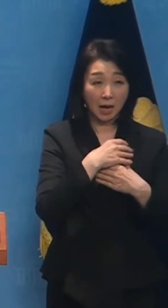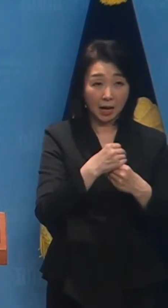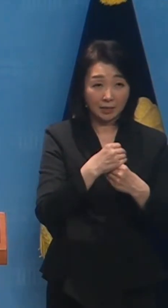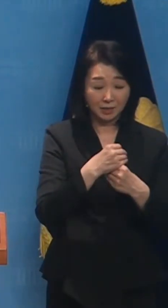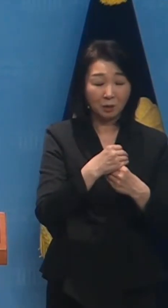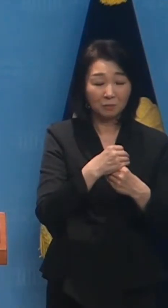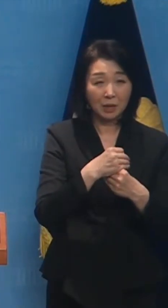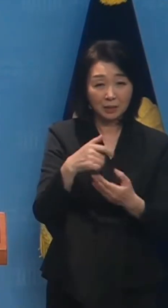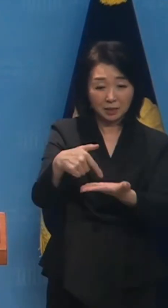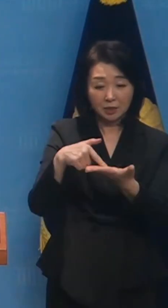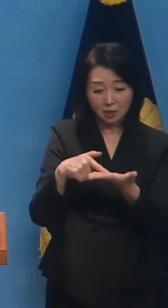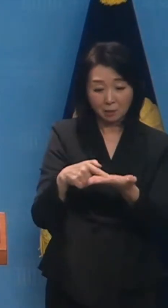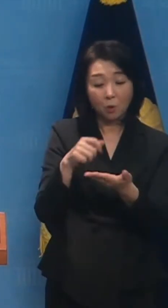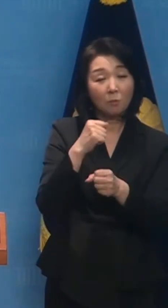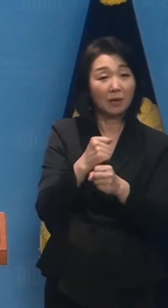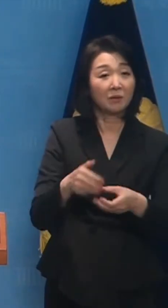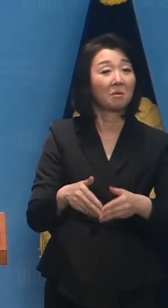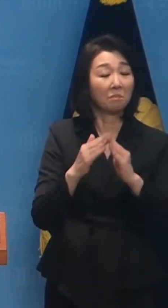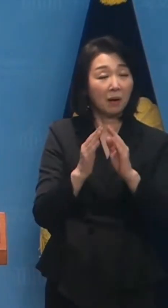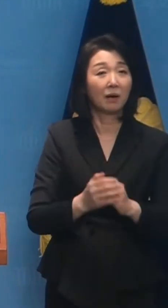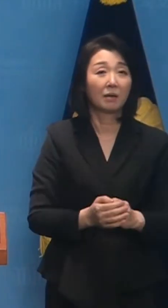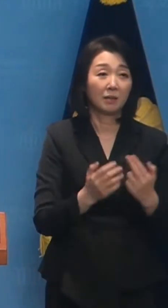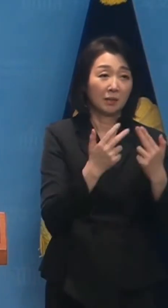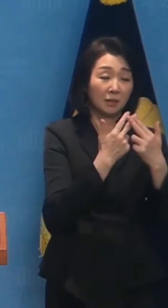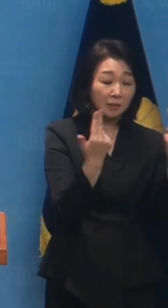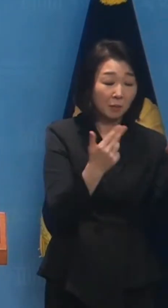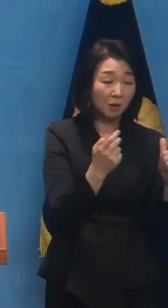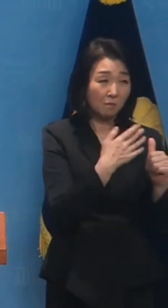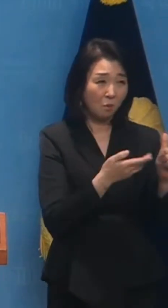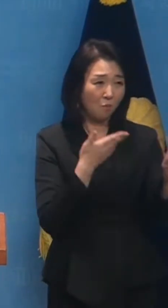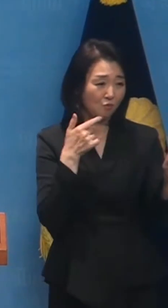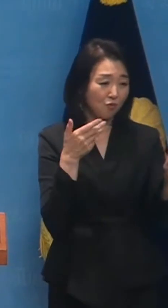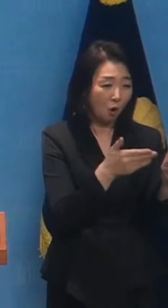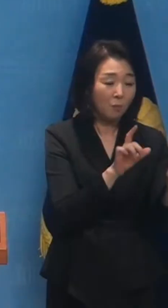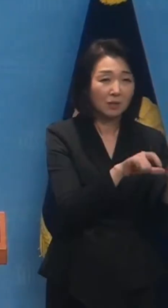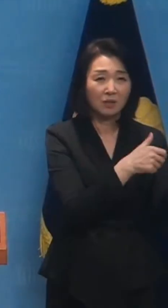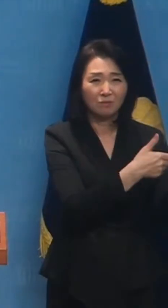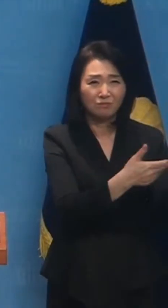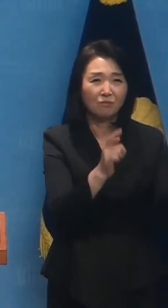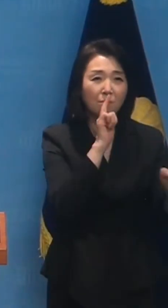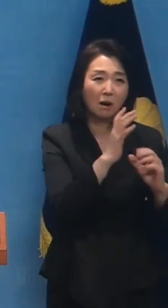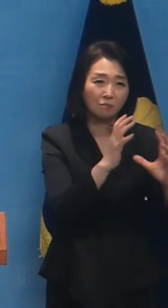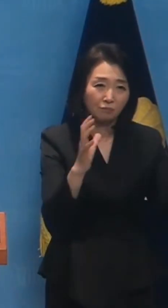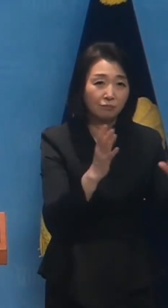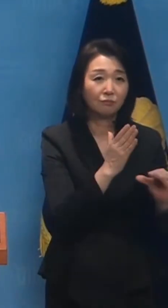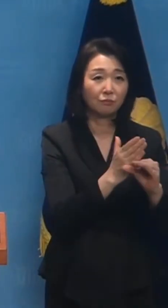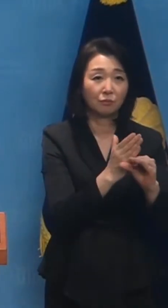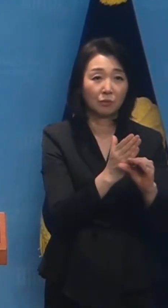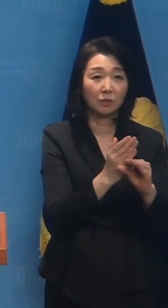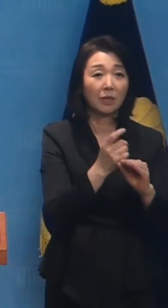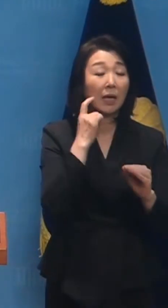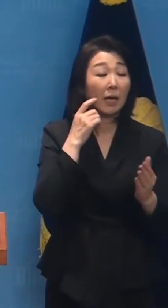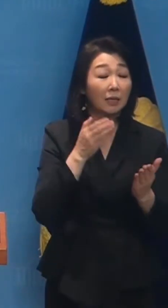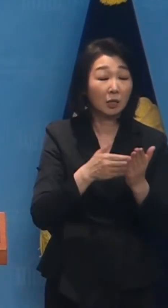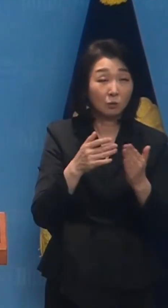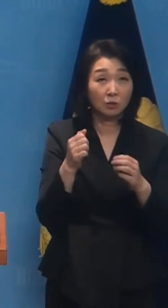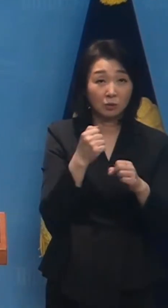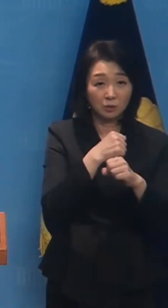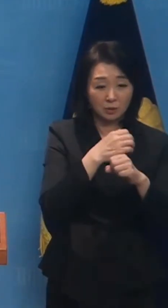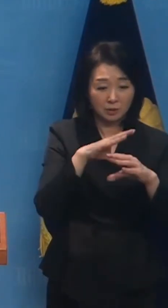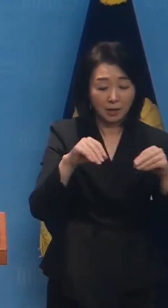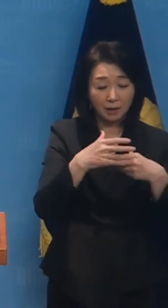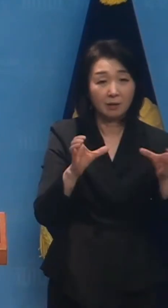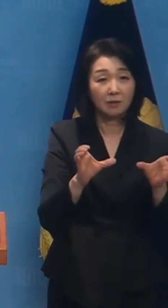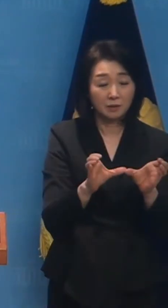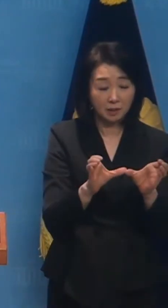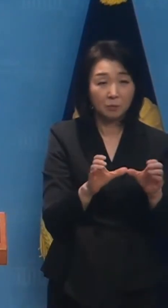코너를 신설하였습니다. 이재명 후보 신변 위협 글은 시간이 갈수록 폭증하고 있습니다. 이에 가짜뉴스 대응단이 12일